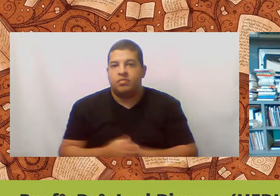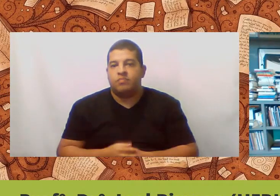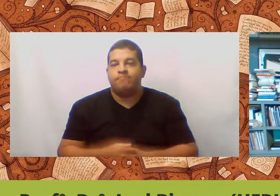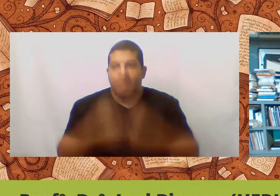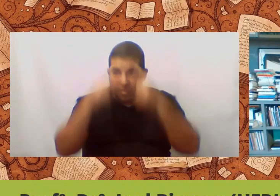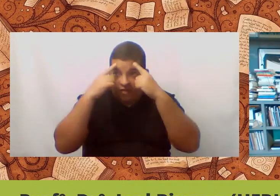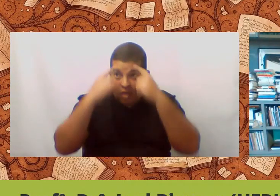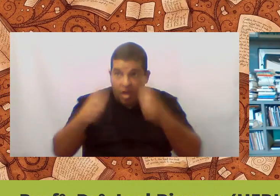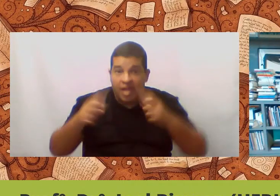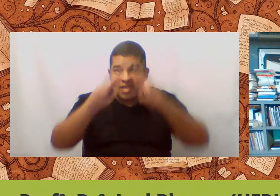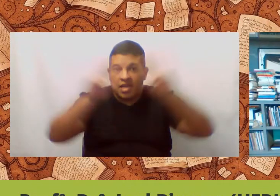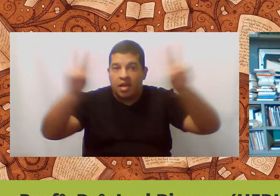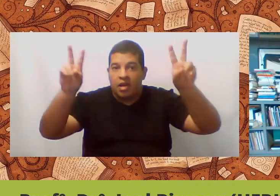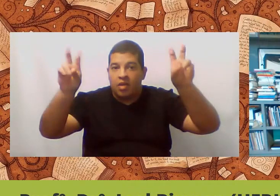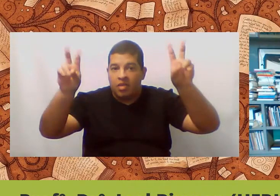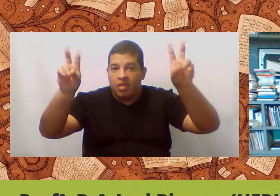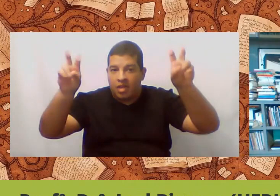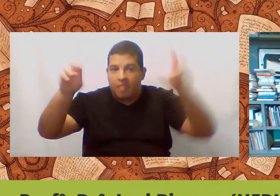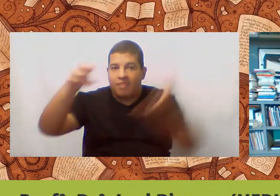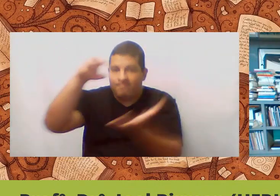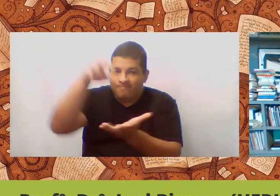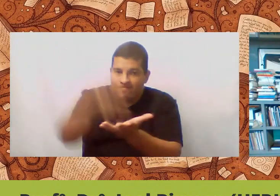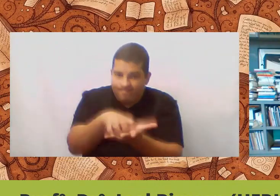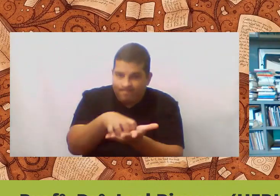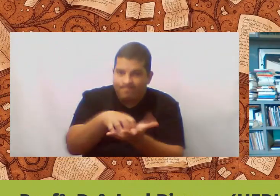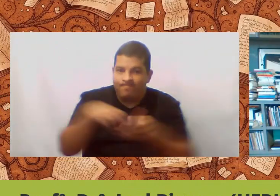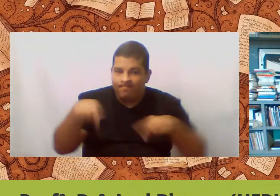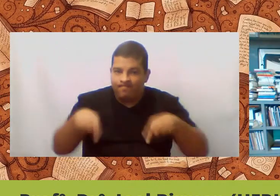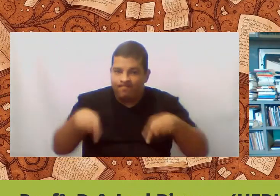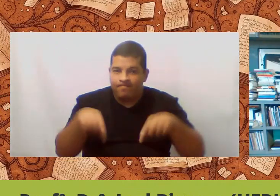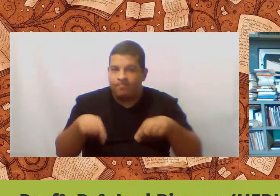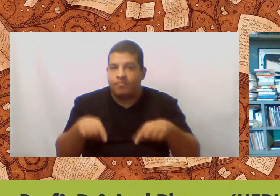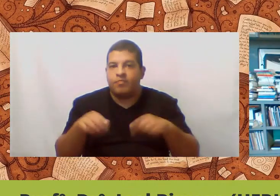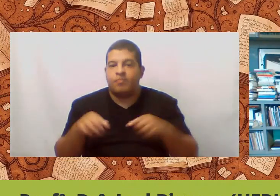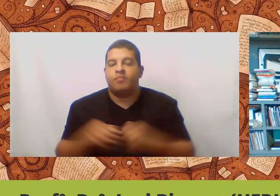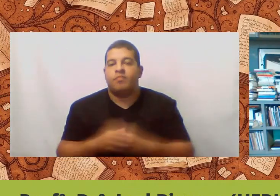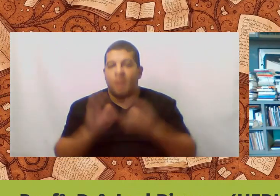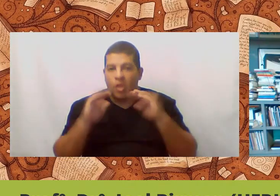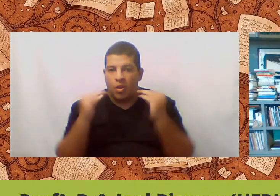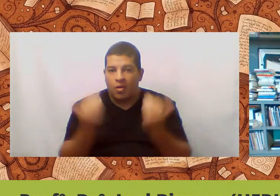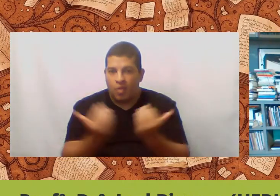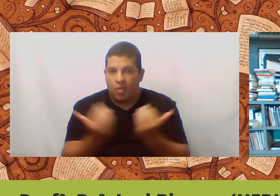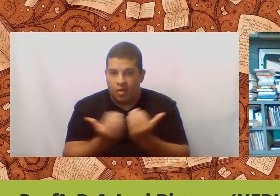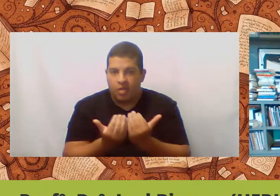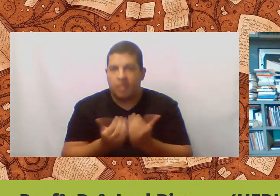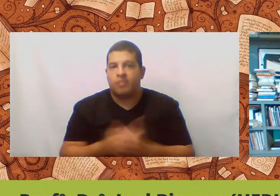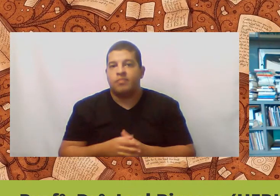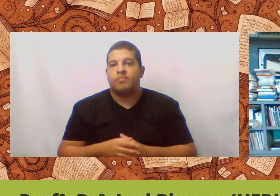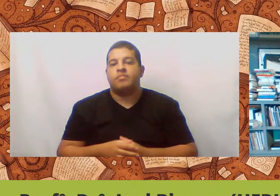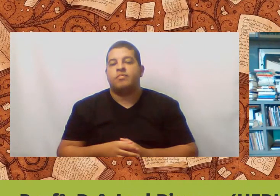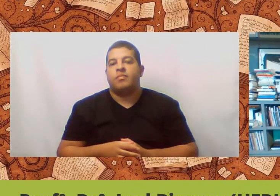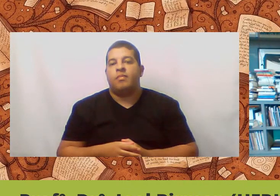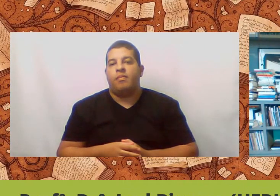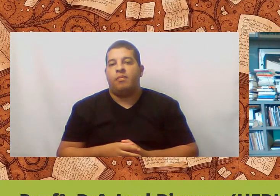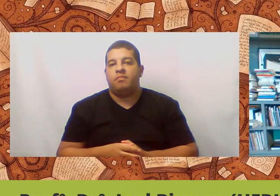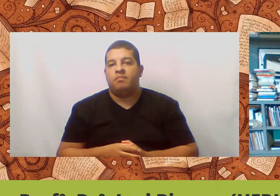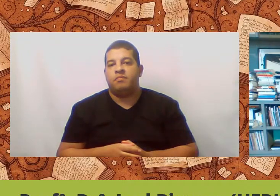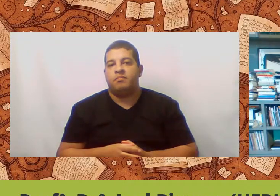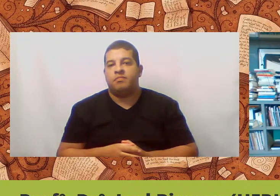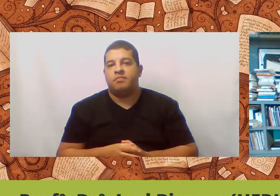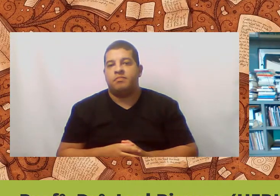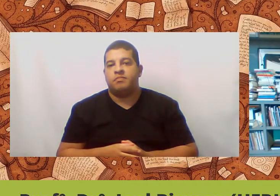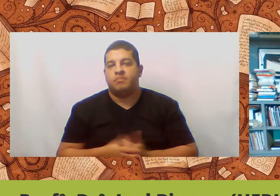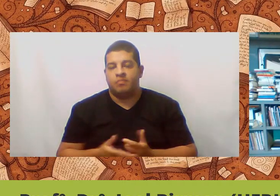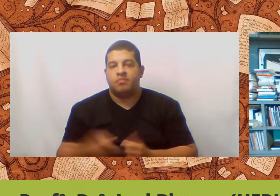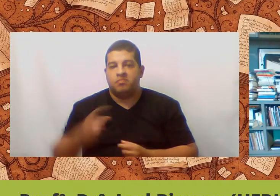central dessa conferência, né? E para manter, né, o diapasão do plural,